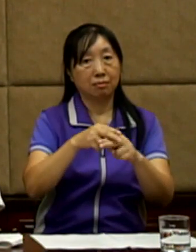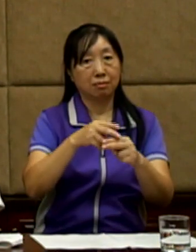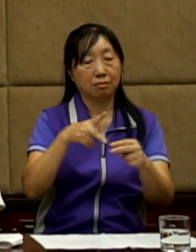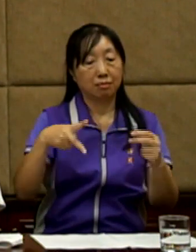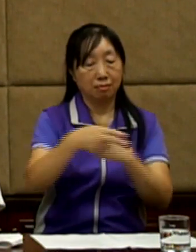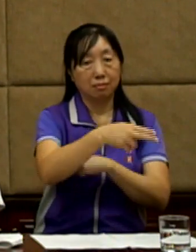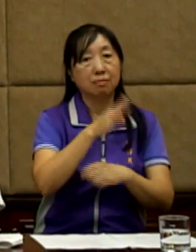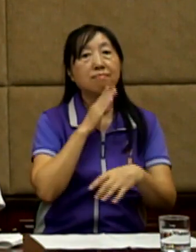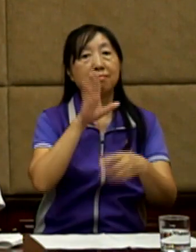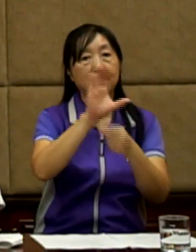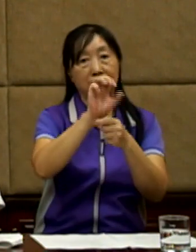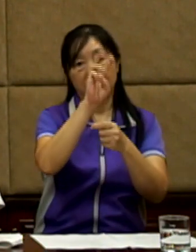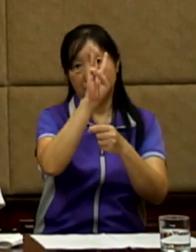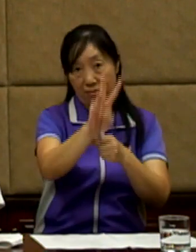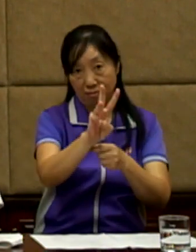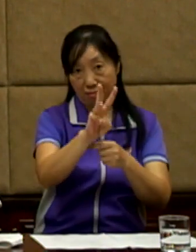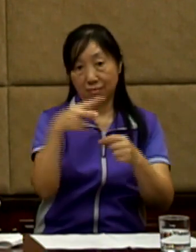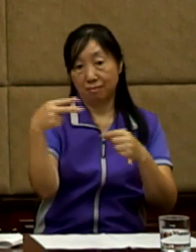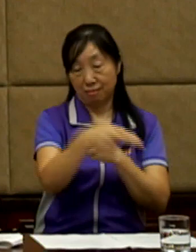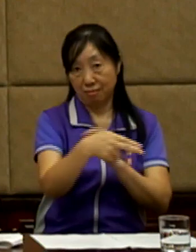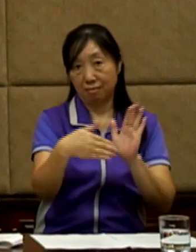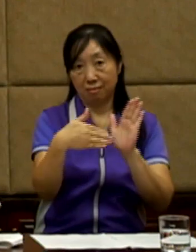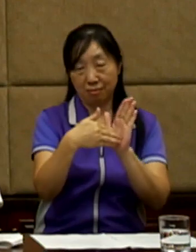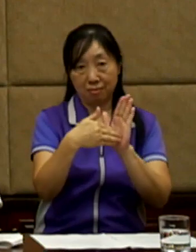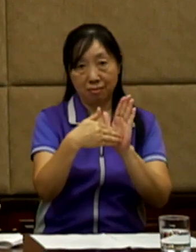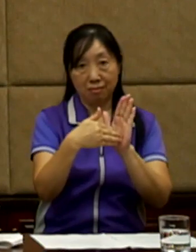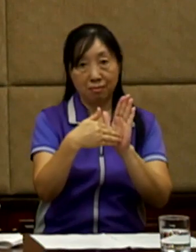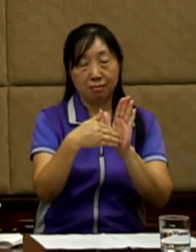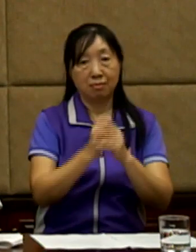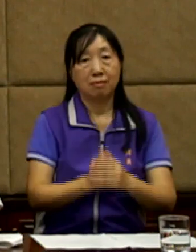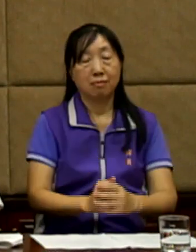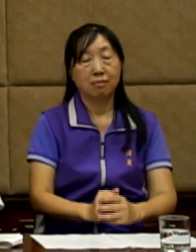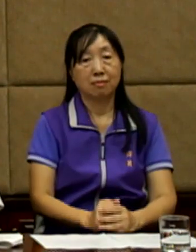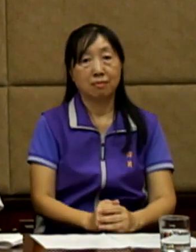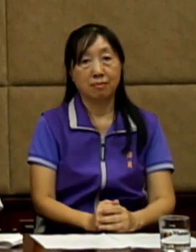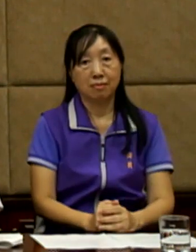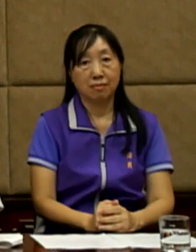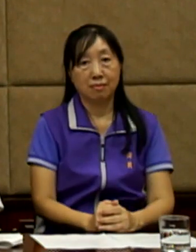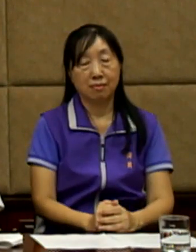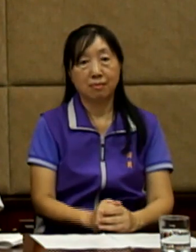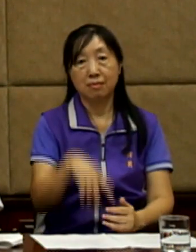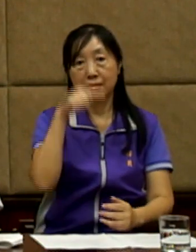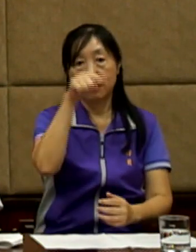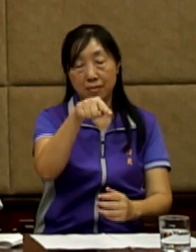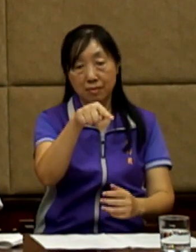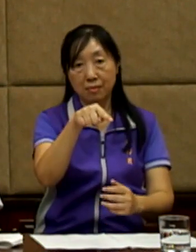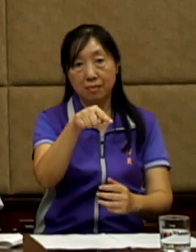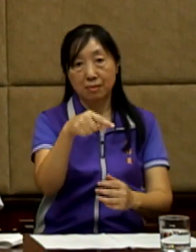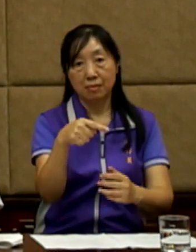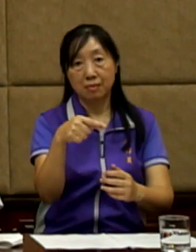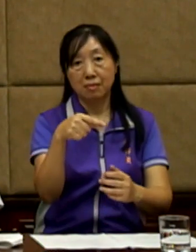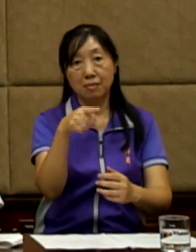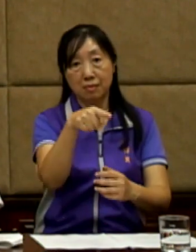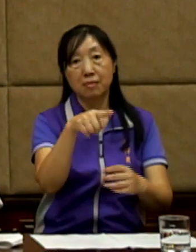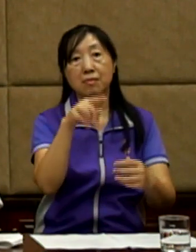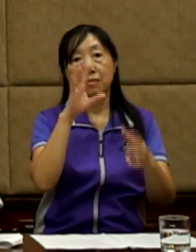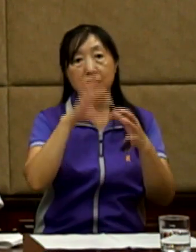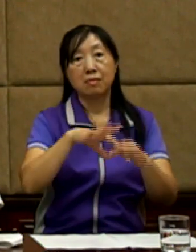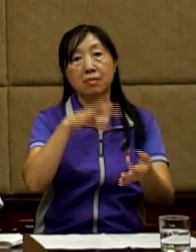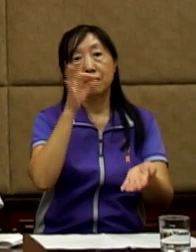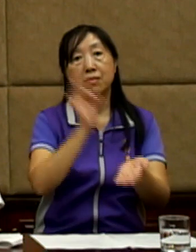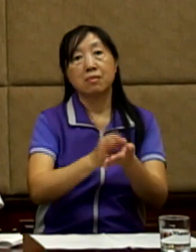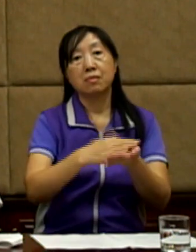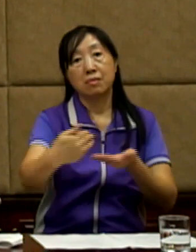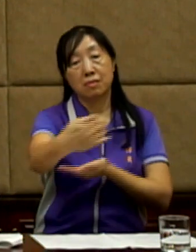是93年的时候就终止，而且二次回拨那个的任务终止，这些便利的收回